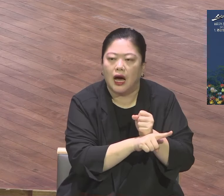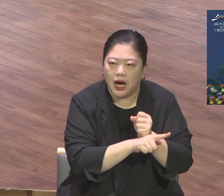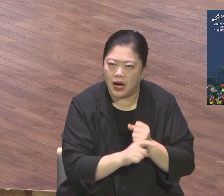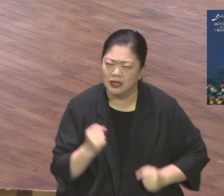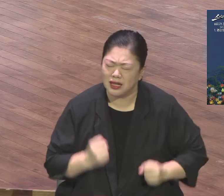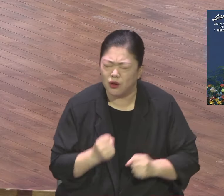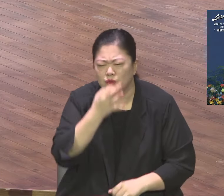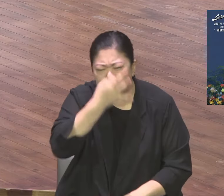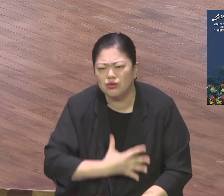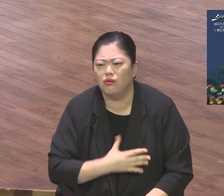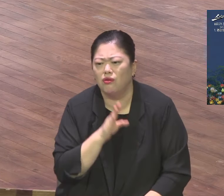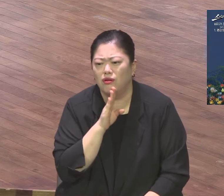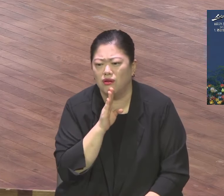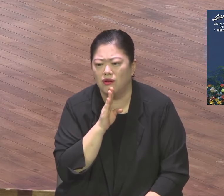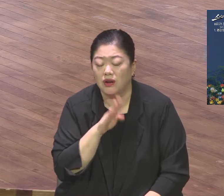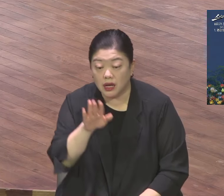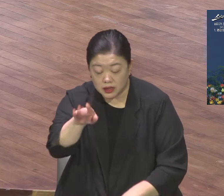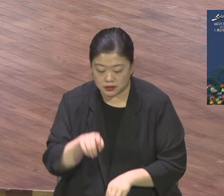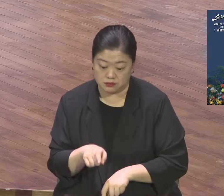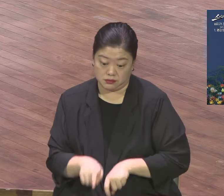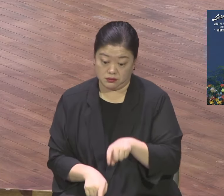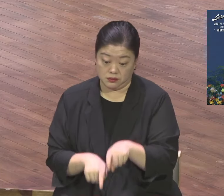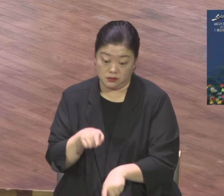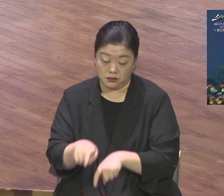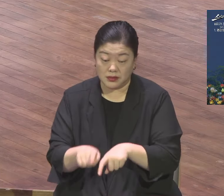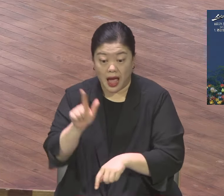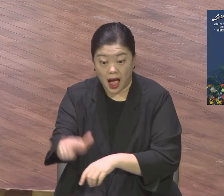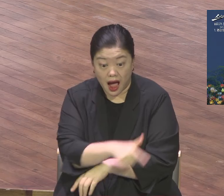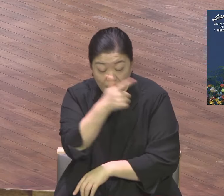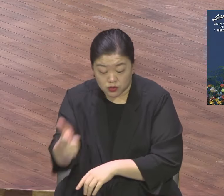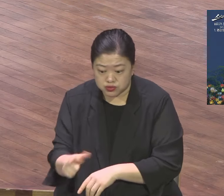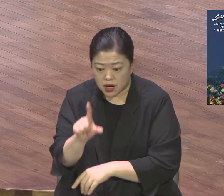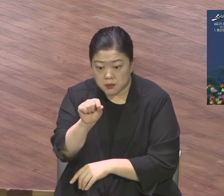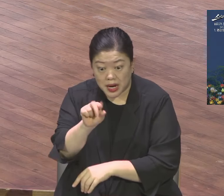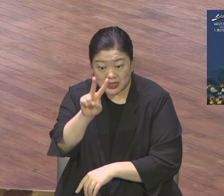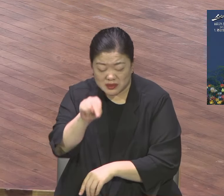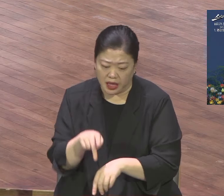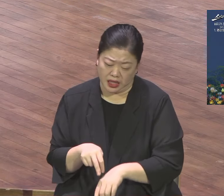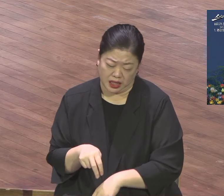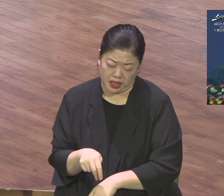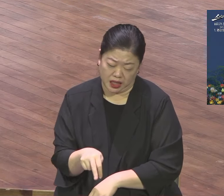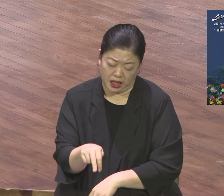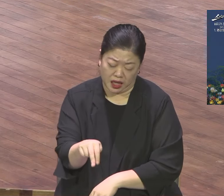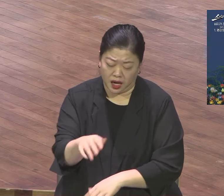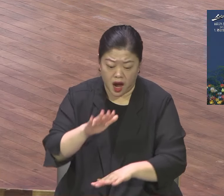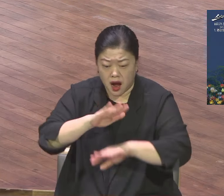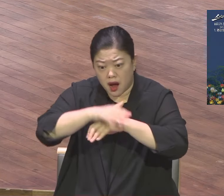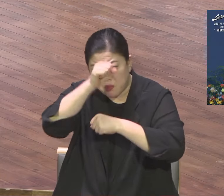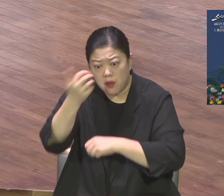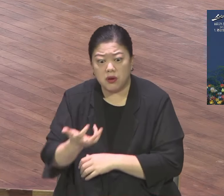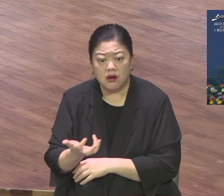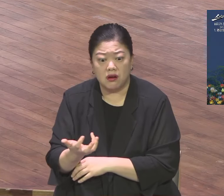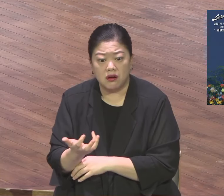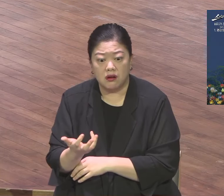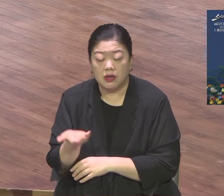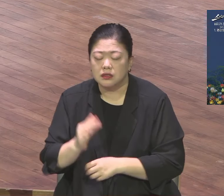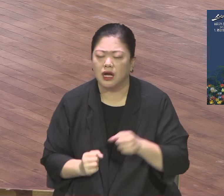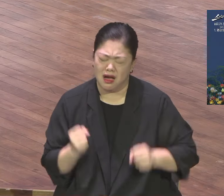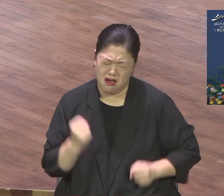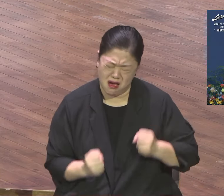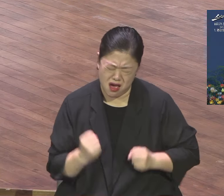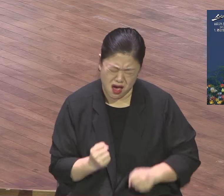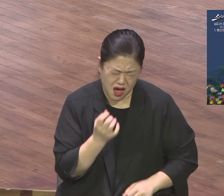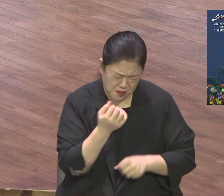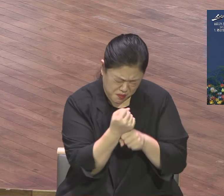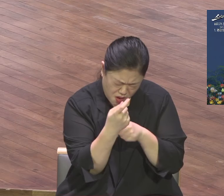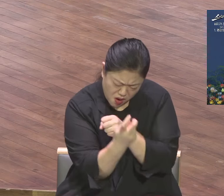그리고 이런 삶을요 생명 달라가 살았다가 중요합니다. 하다가 말았다가 아니에요. 저는